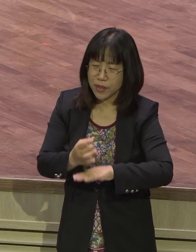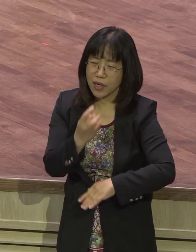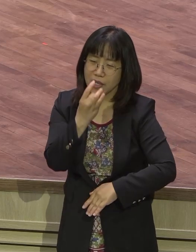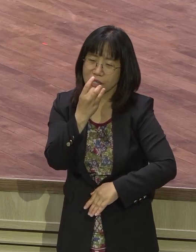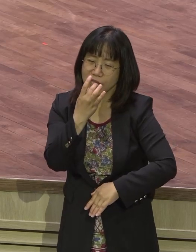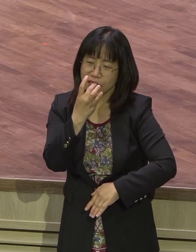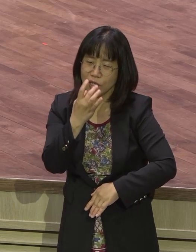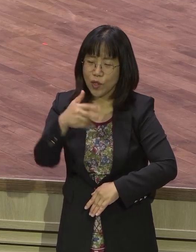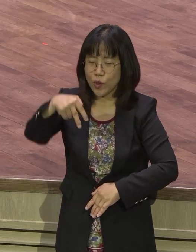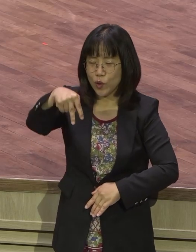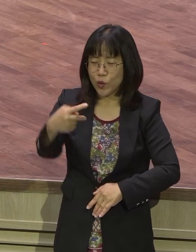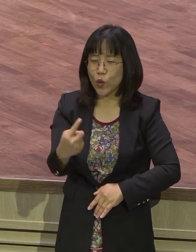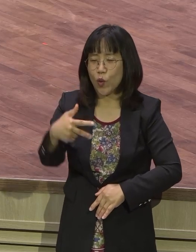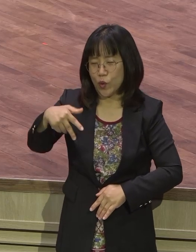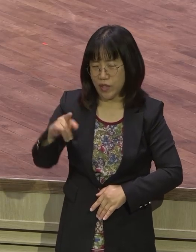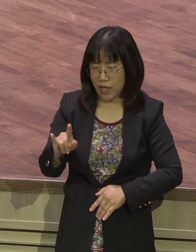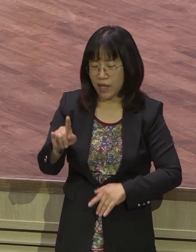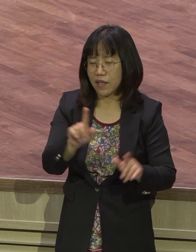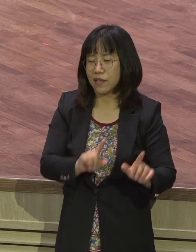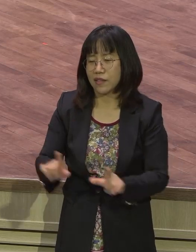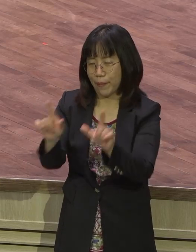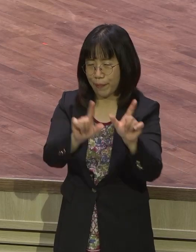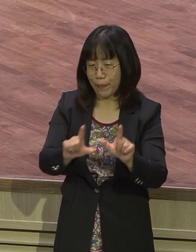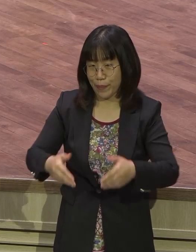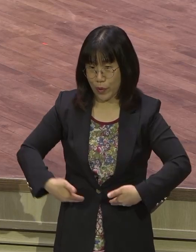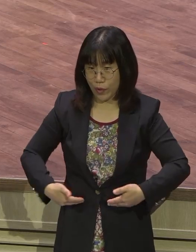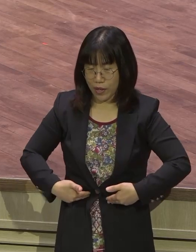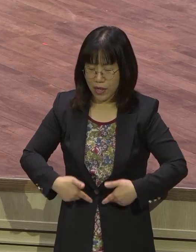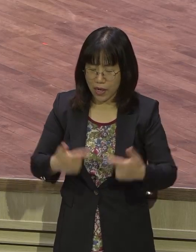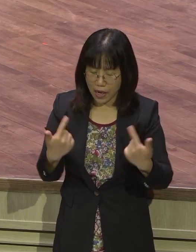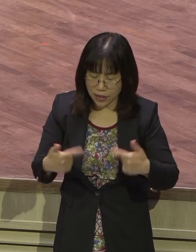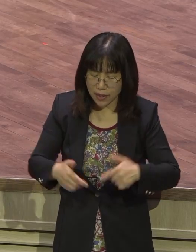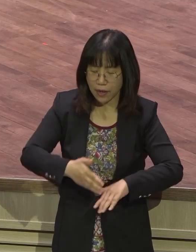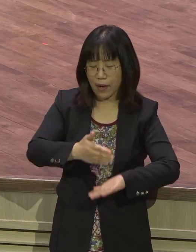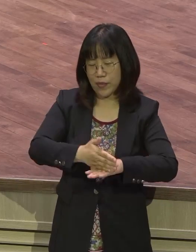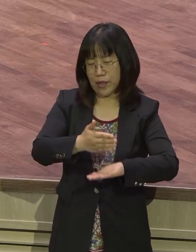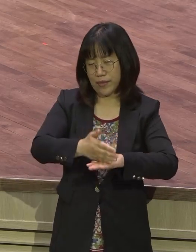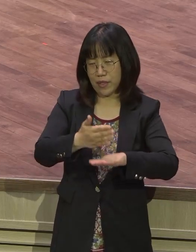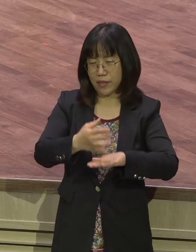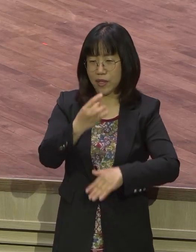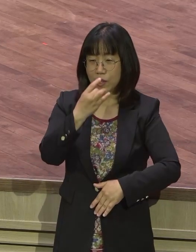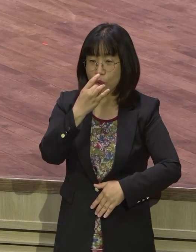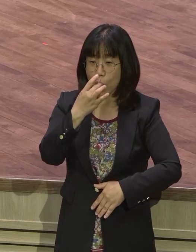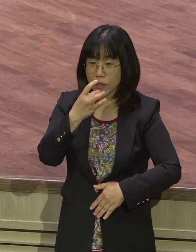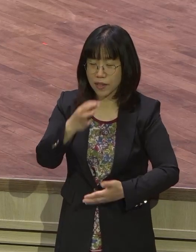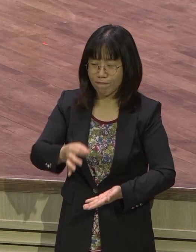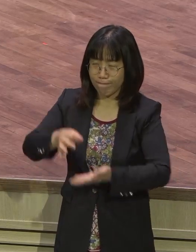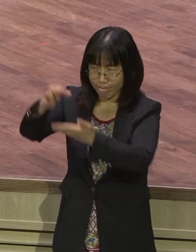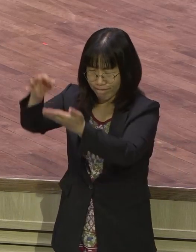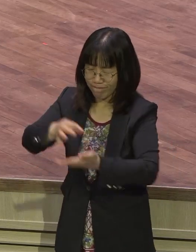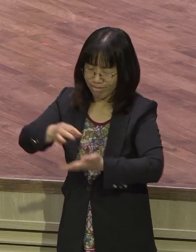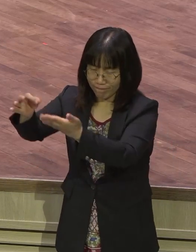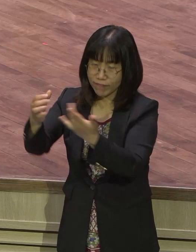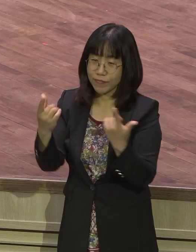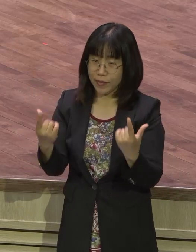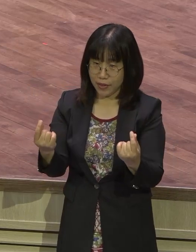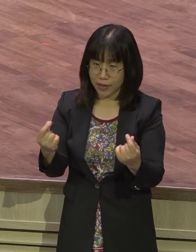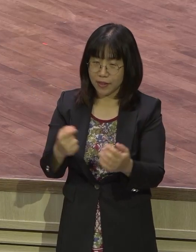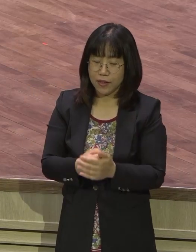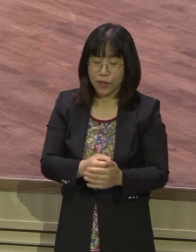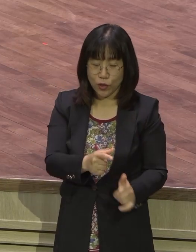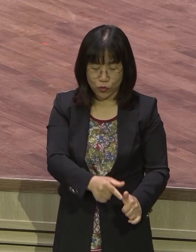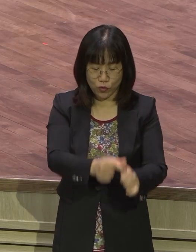범사에 늘 감사 하나님 너무 감사합니다 늘 감사 매 예배에 나올 때마다 구원의 축복 속에